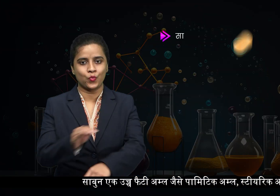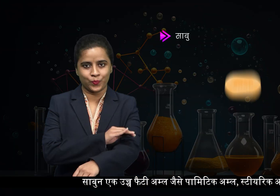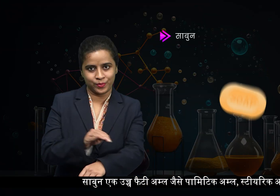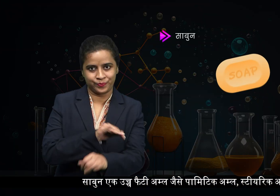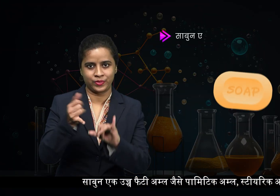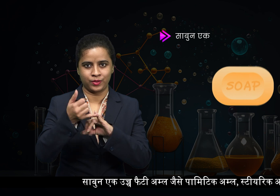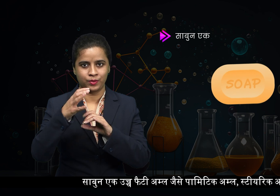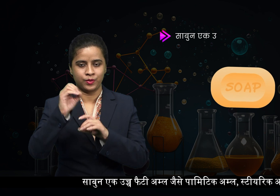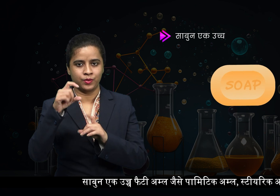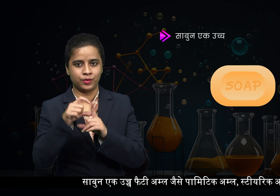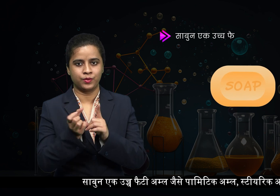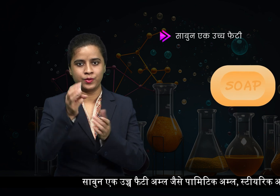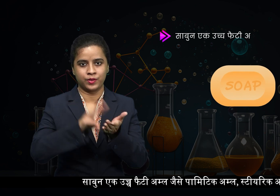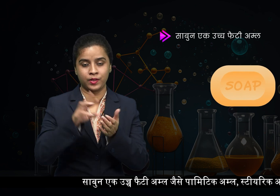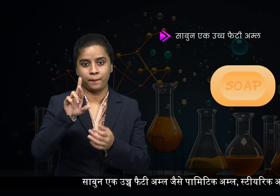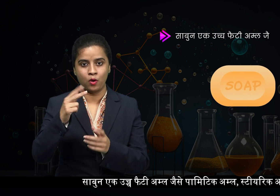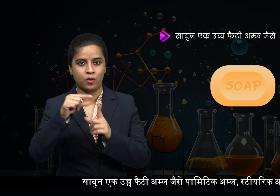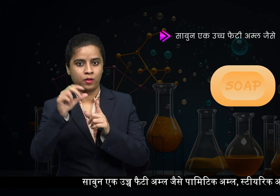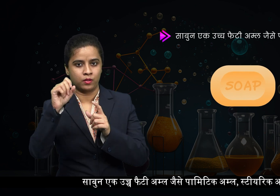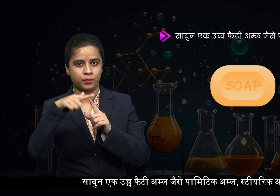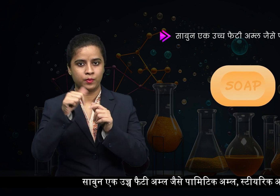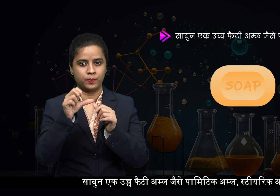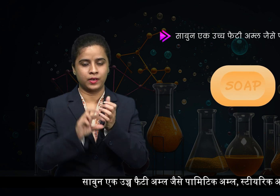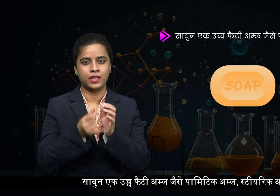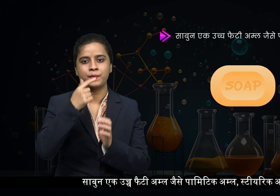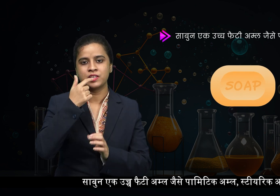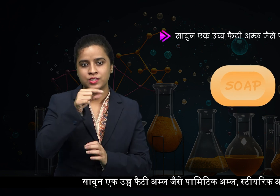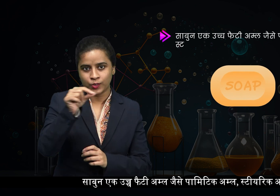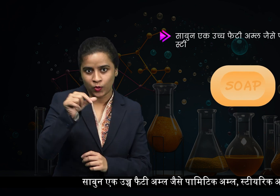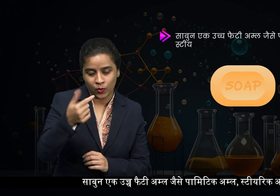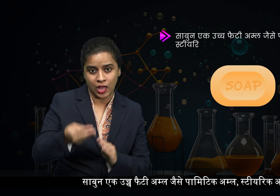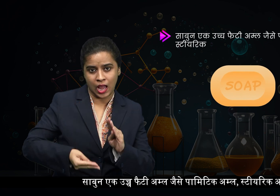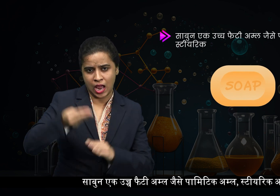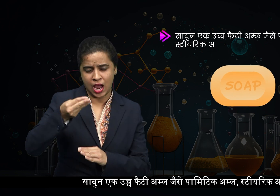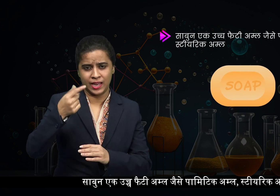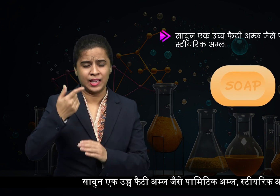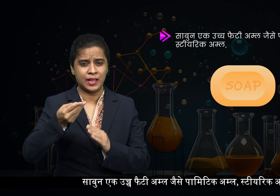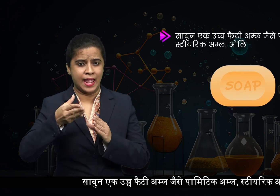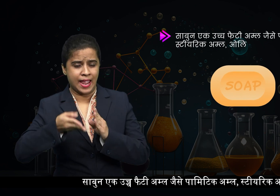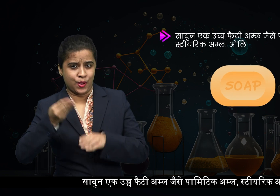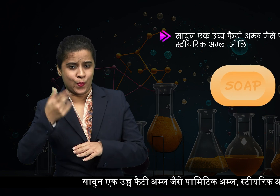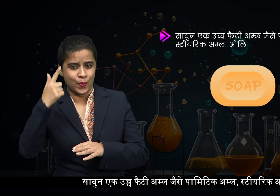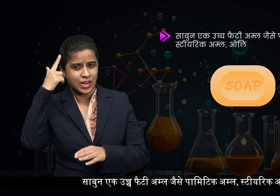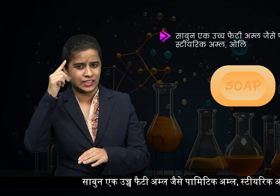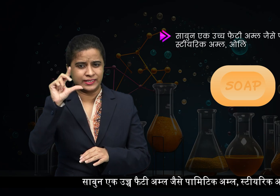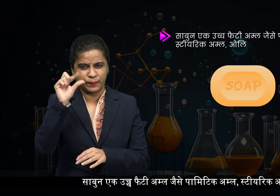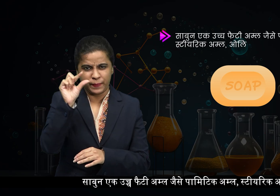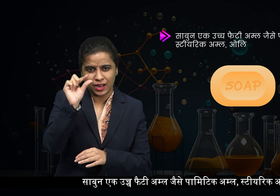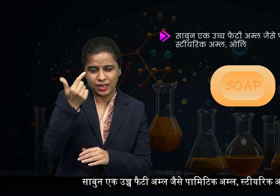साबुन एक उच्च फैटी अम्ल जैसी पामिटिक अम्ल, स्टीयरिक अम्ल,